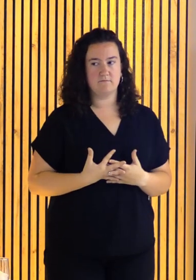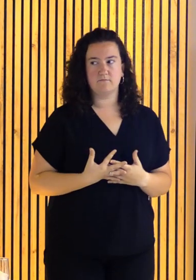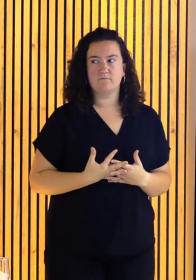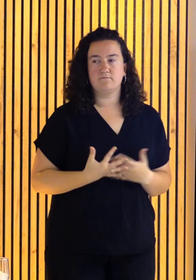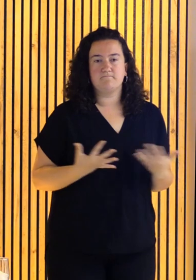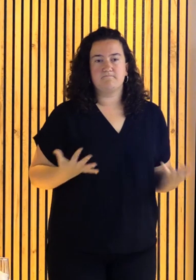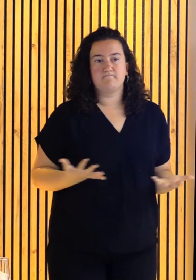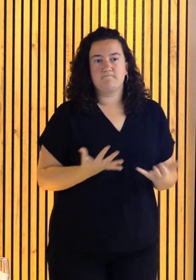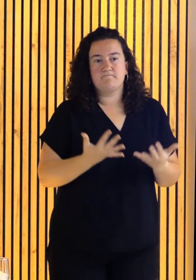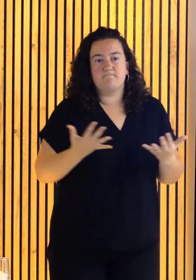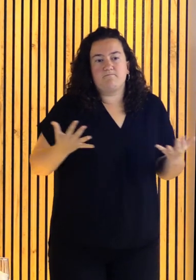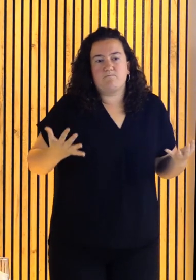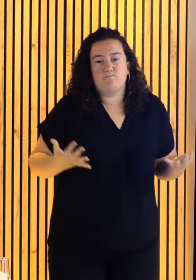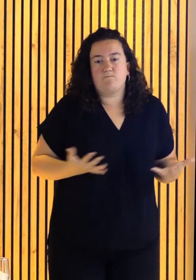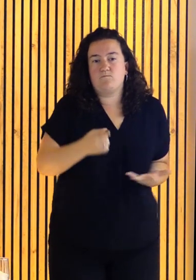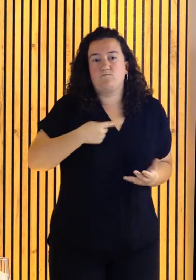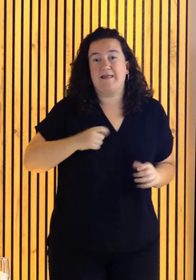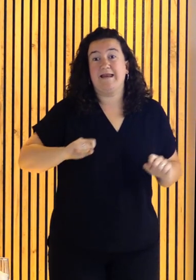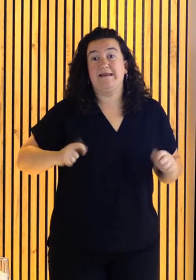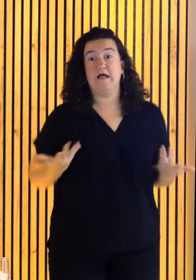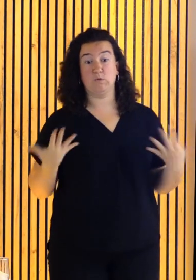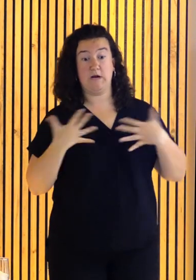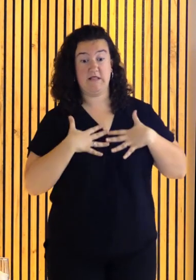gertatzen diren zapalketak identifikatzeko. Da?